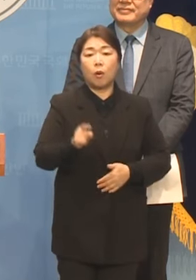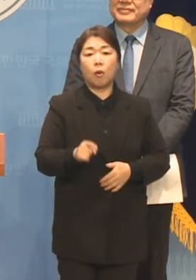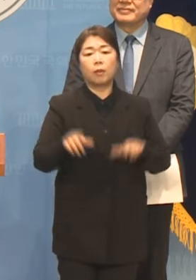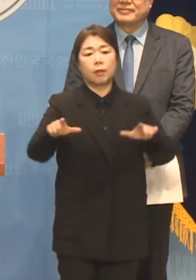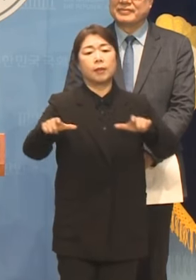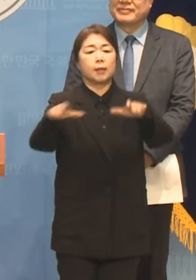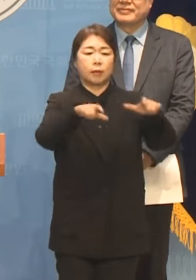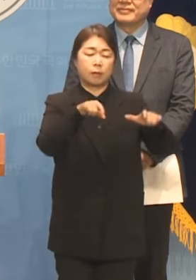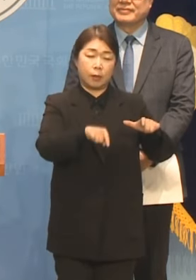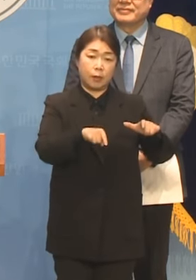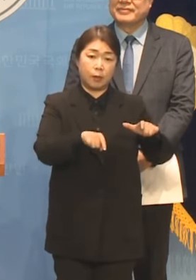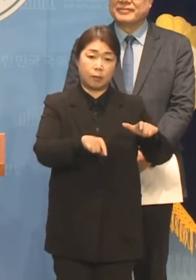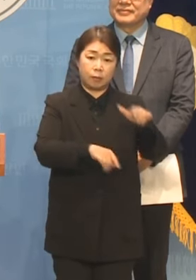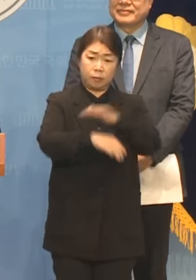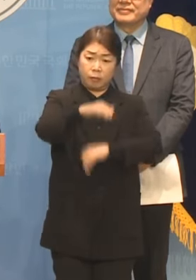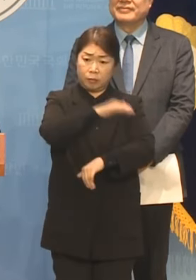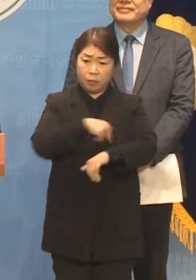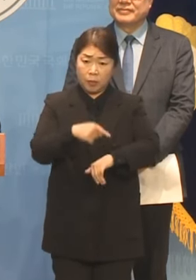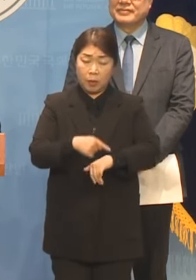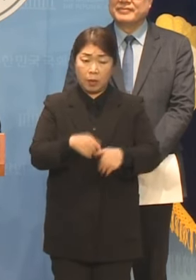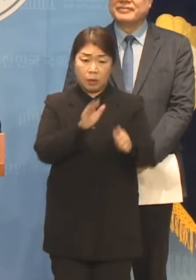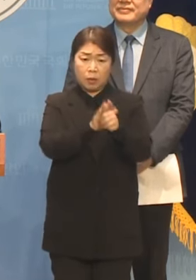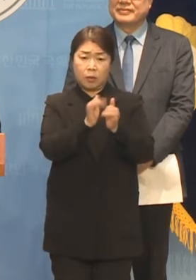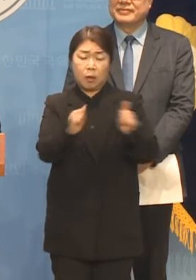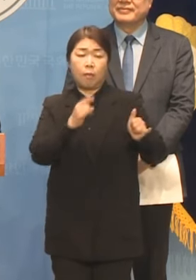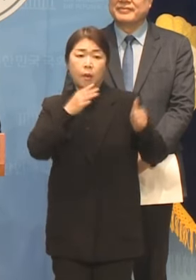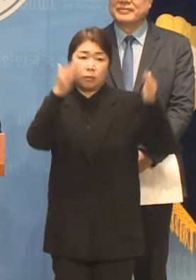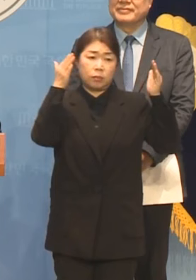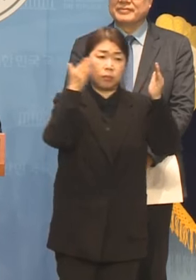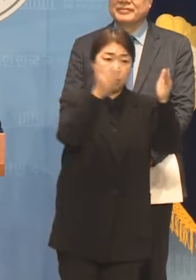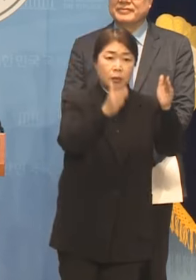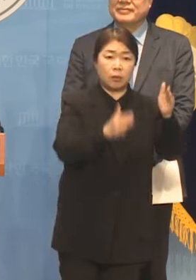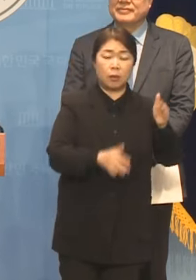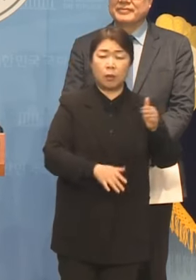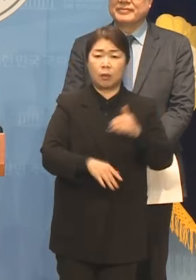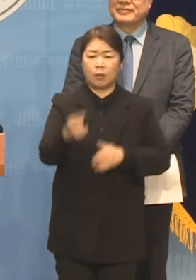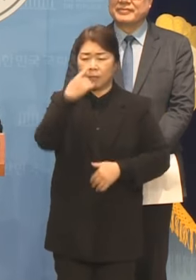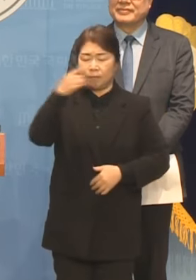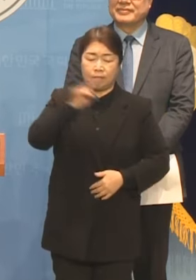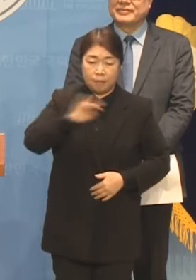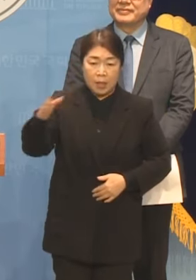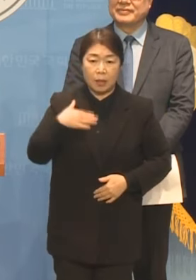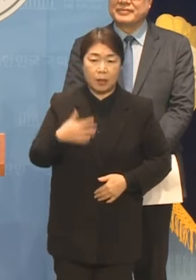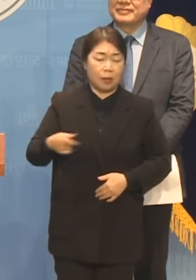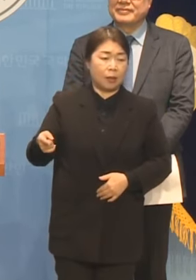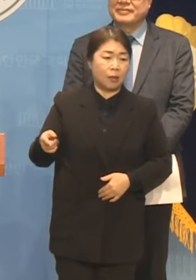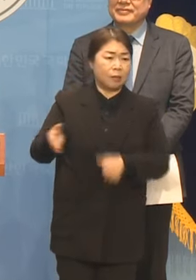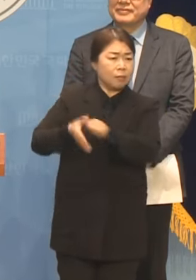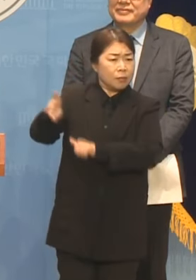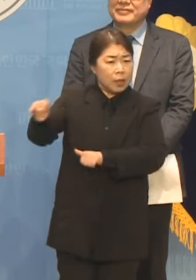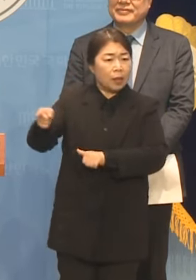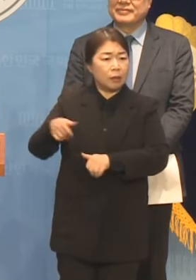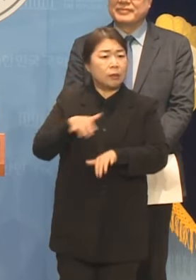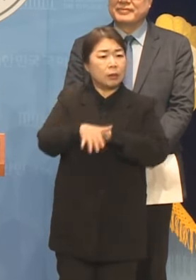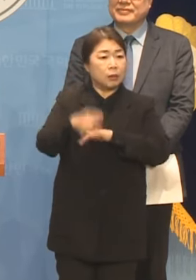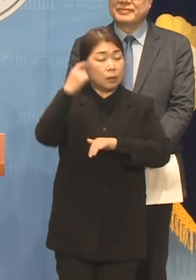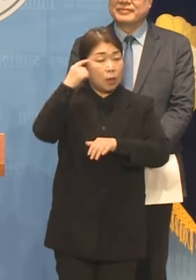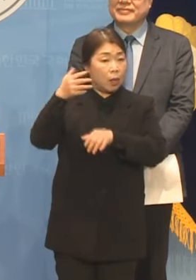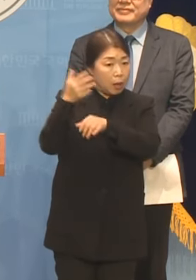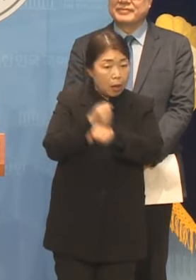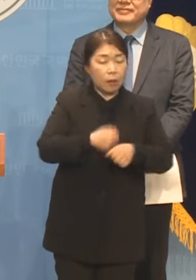지입니다 양당이 자만을 라보고 극단화된 정치를 하면서 정당의 지이 축소